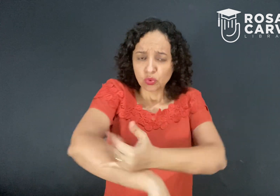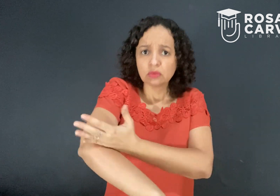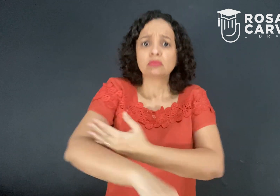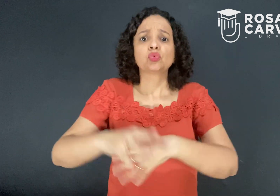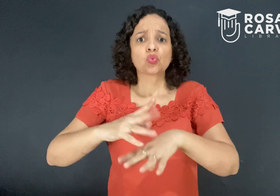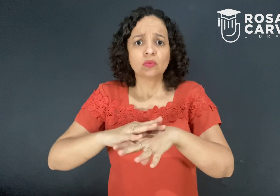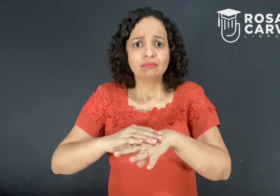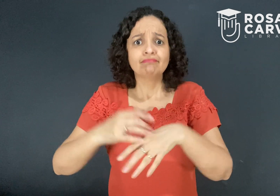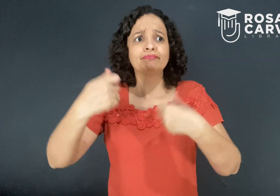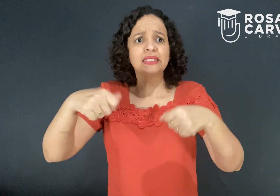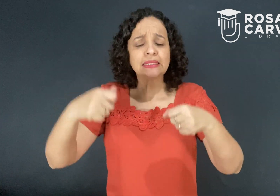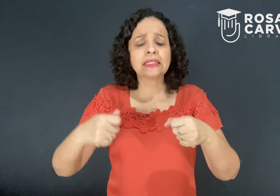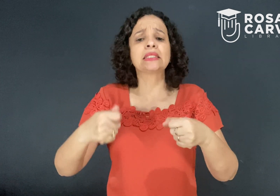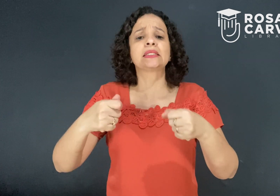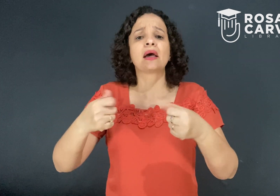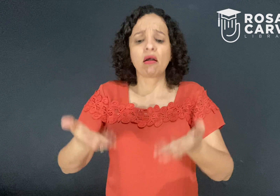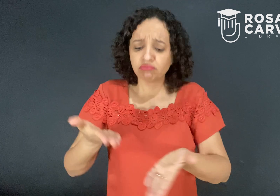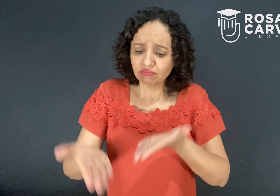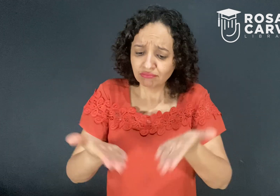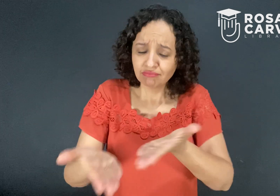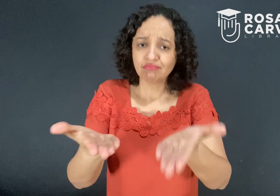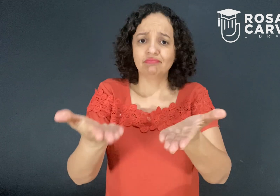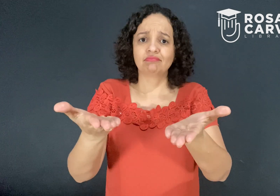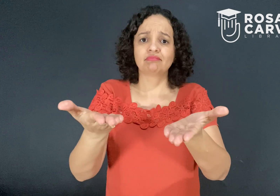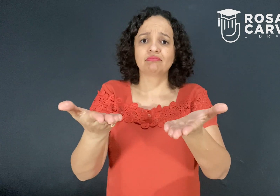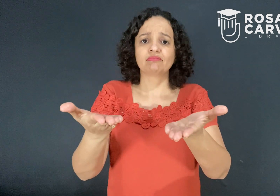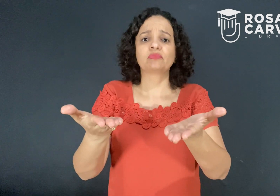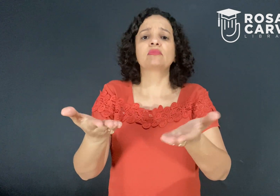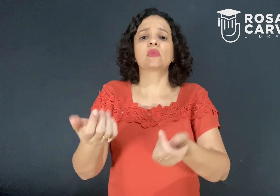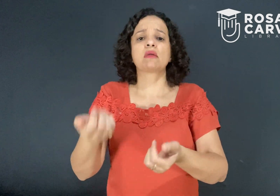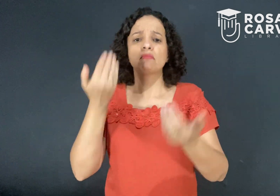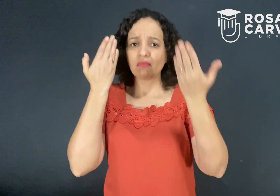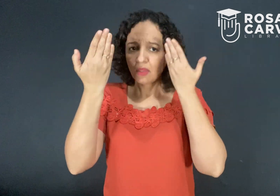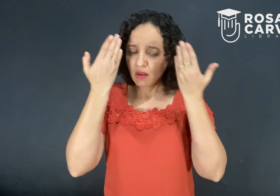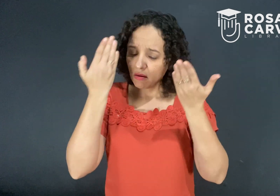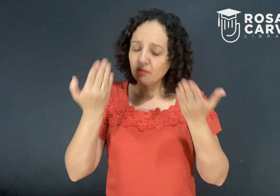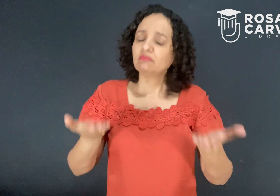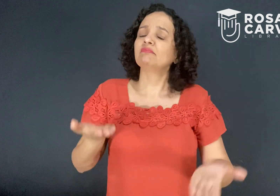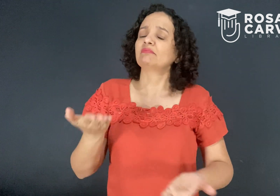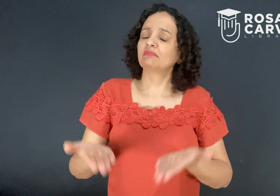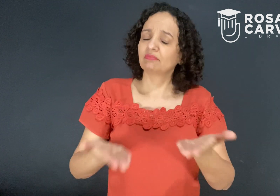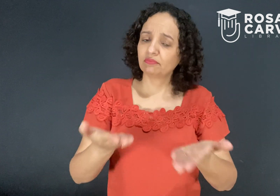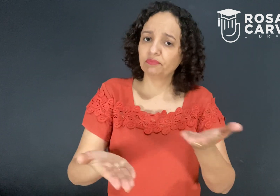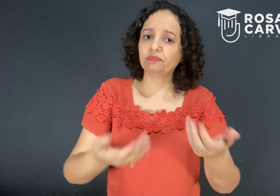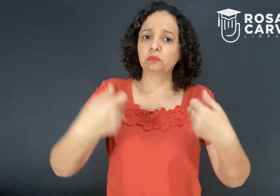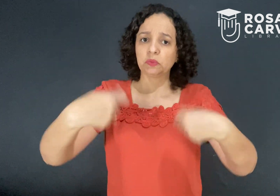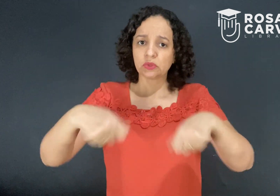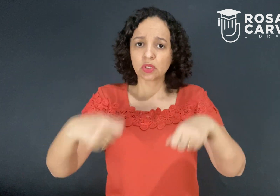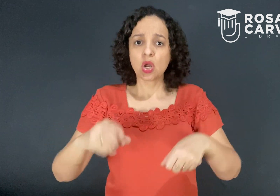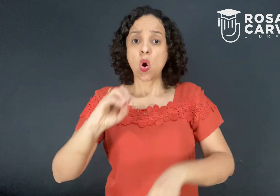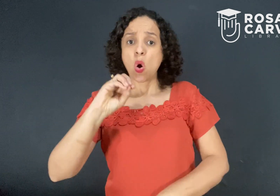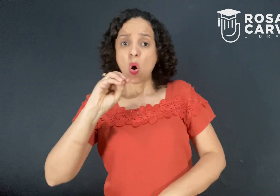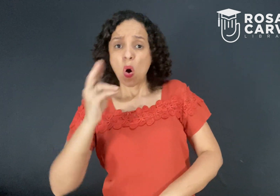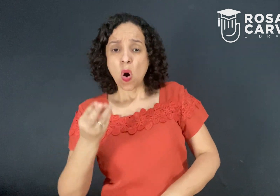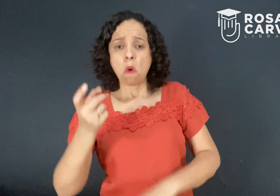eu preciso sim de um tratamento, preciso procurar um psicoterapeuta, preciso buscar, se for o caso,